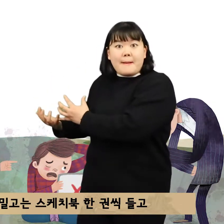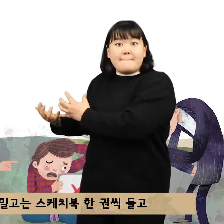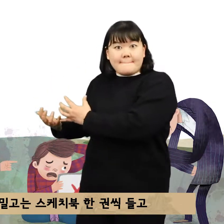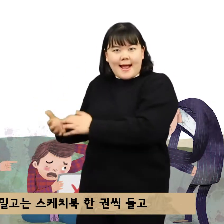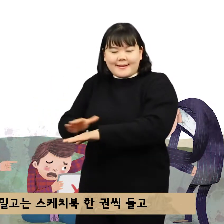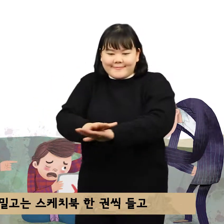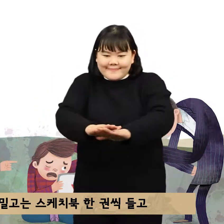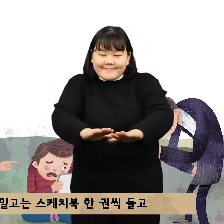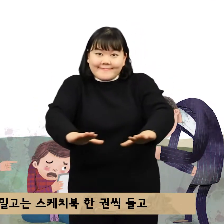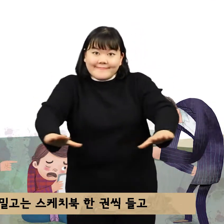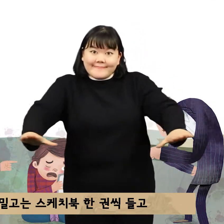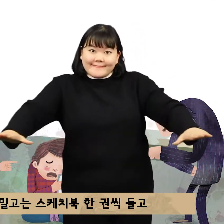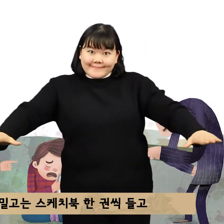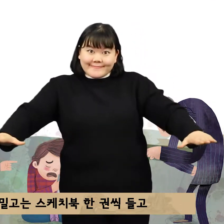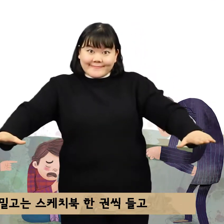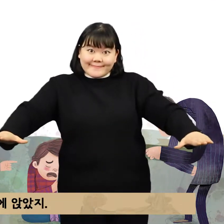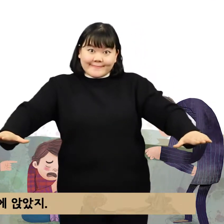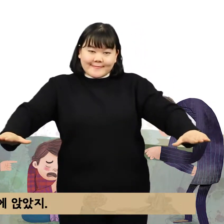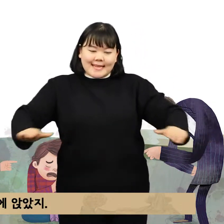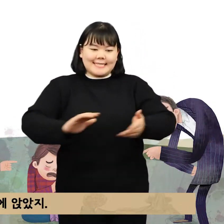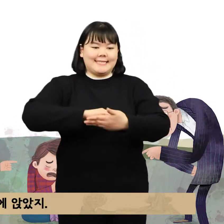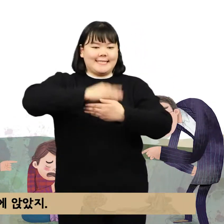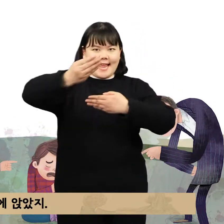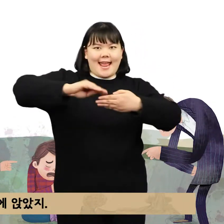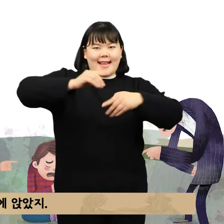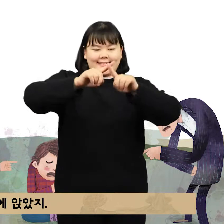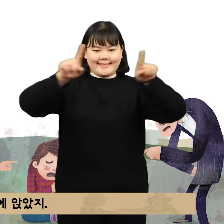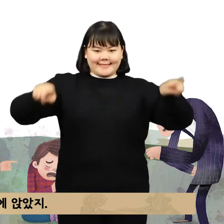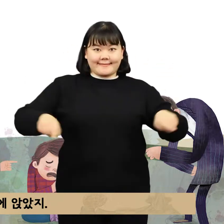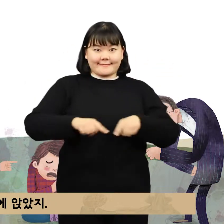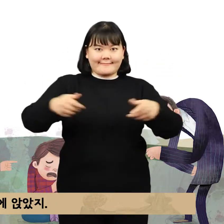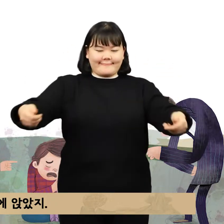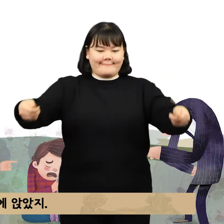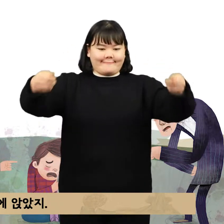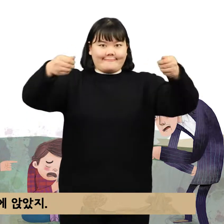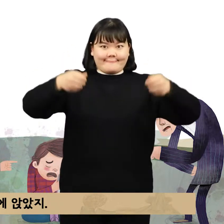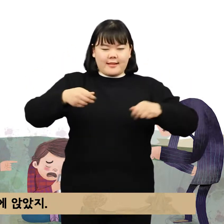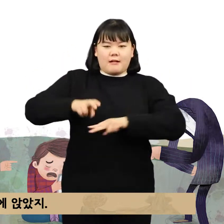스케치북 한 권씩 들고 교실 바닥에 앉았지.